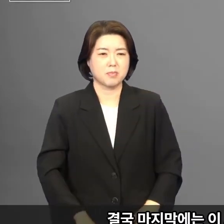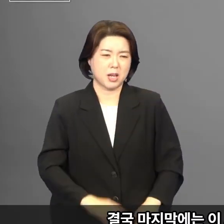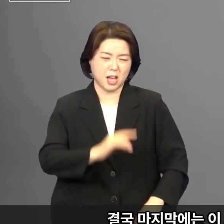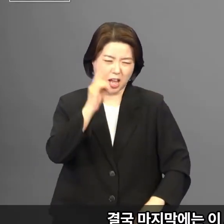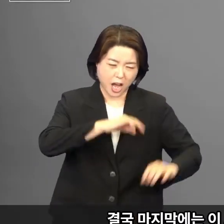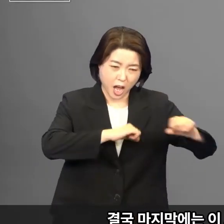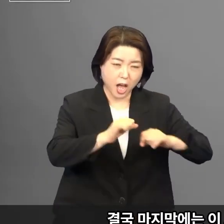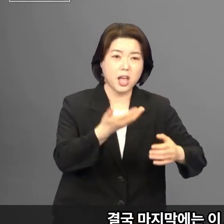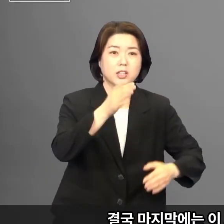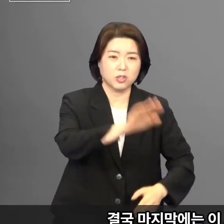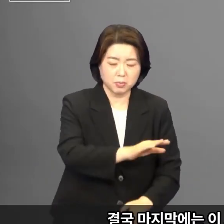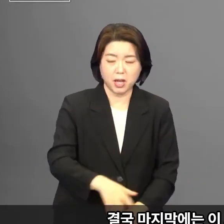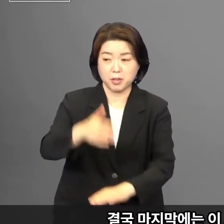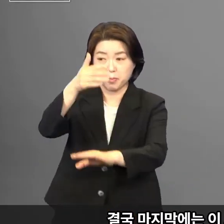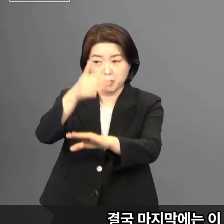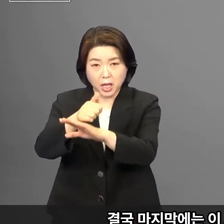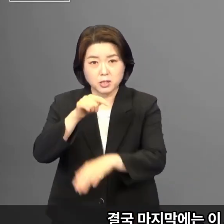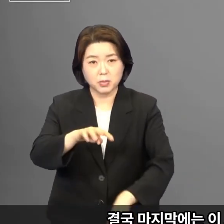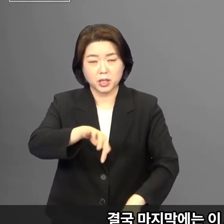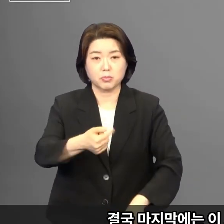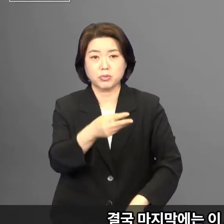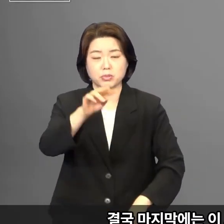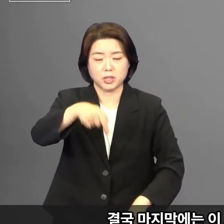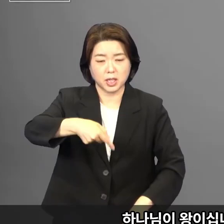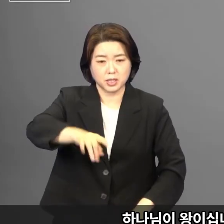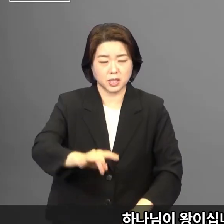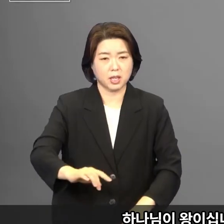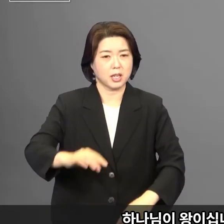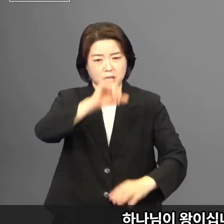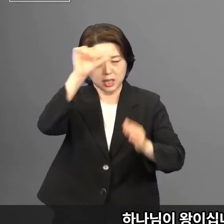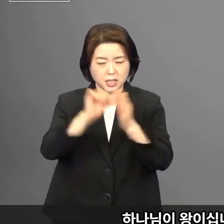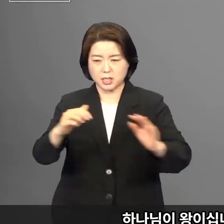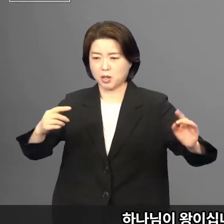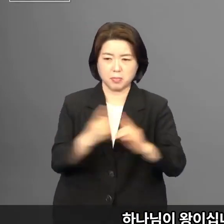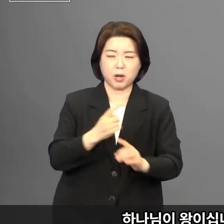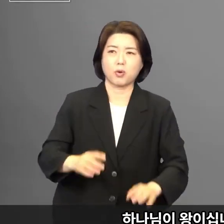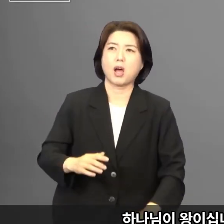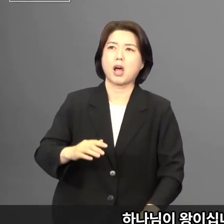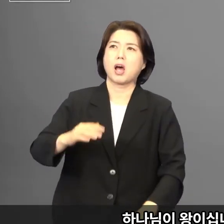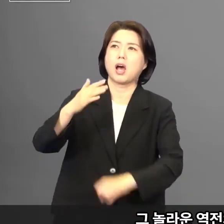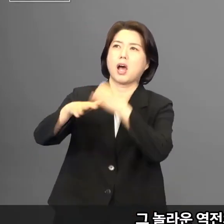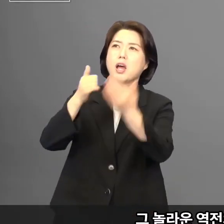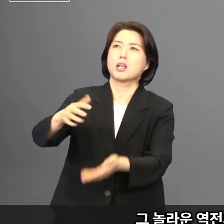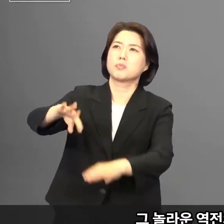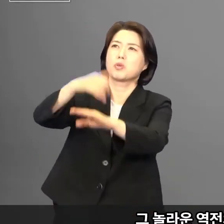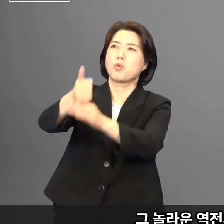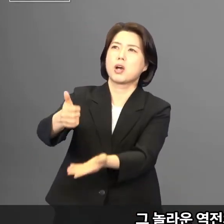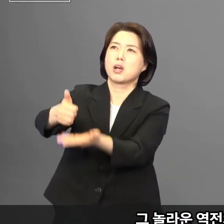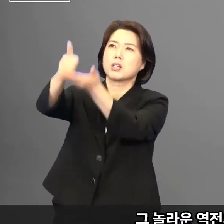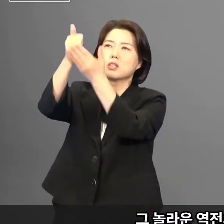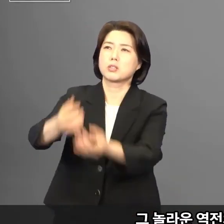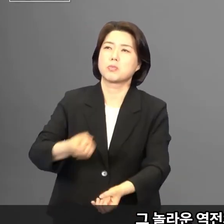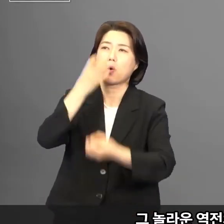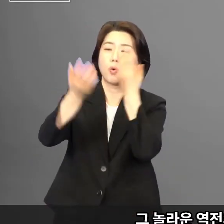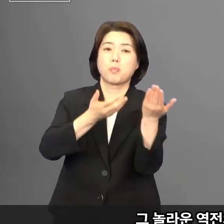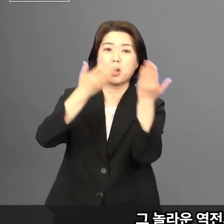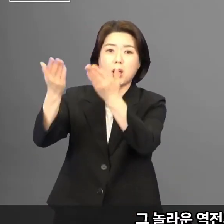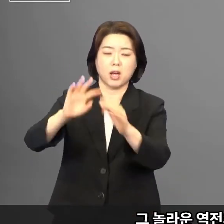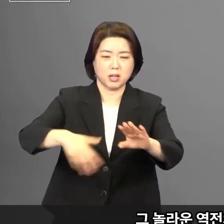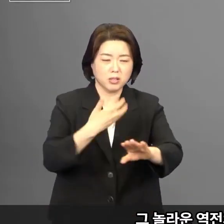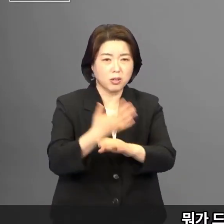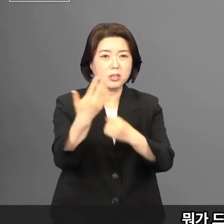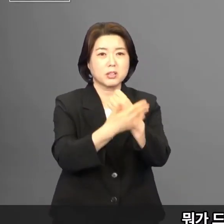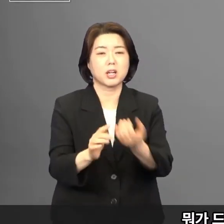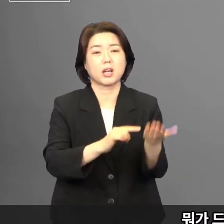결국 마지막에는 이 므낫세의 인생을 바꾸어서 하나님이 왕이십니다라고 고백하게 하는 그 놀라운 역전의 은혜가